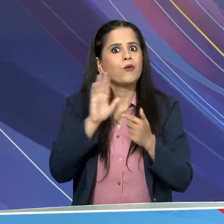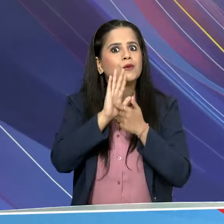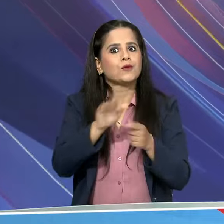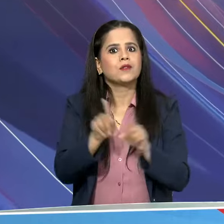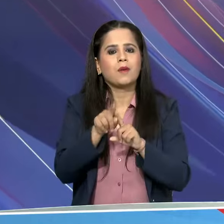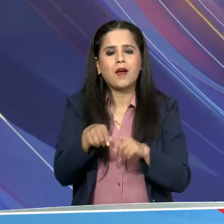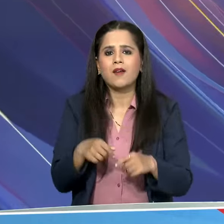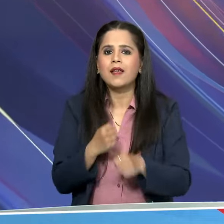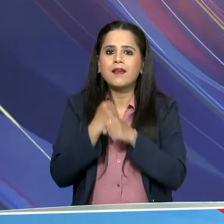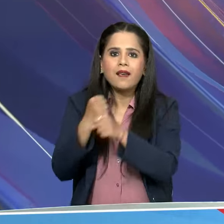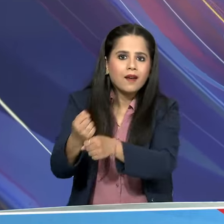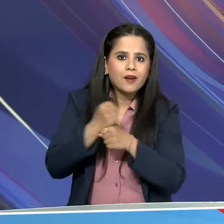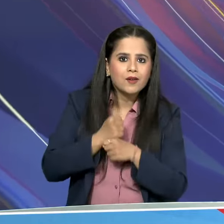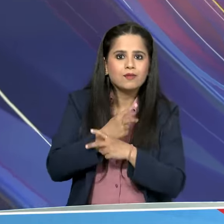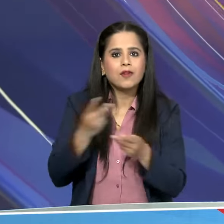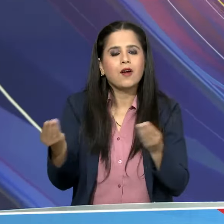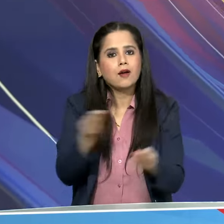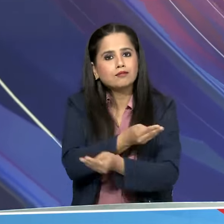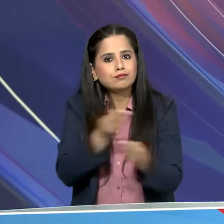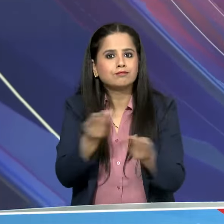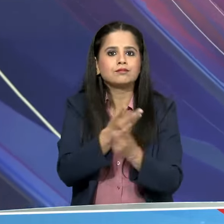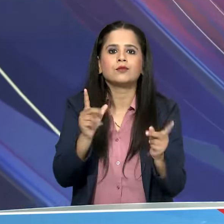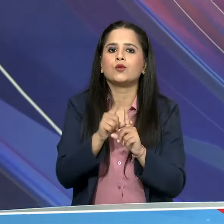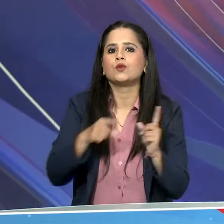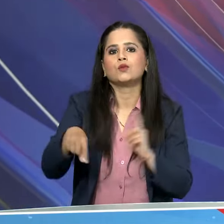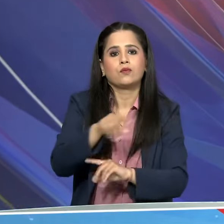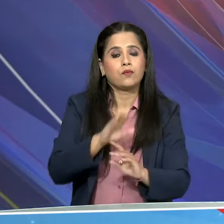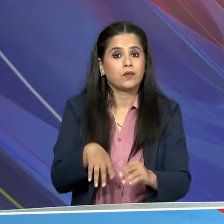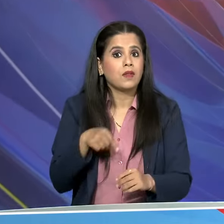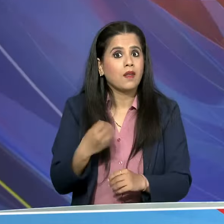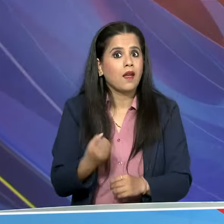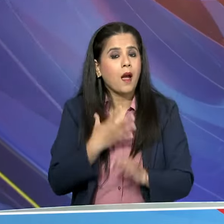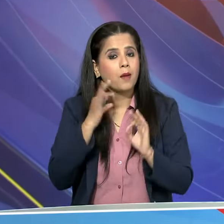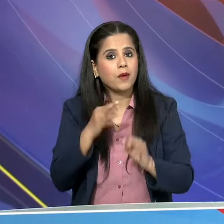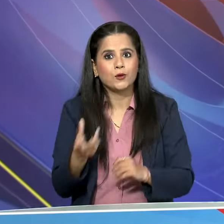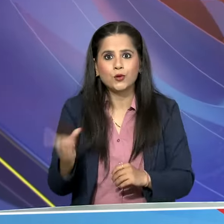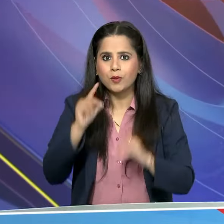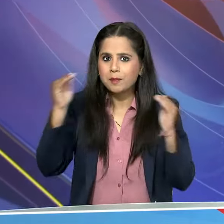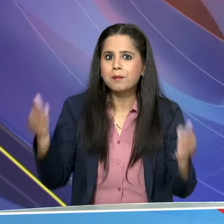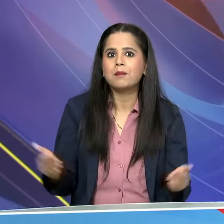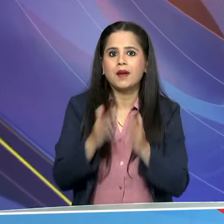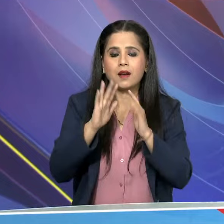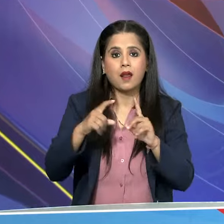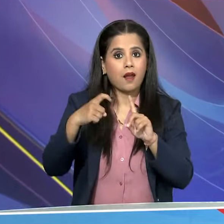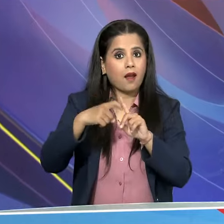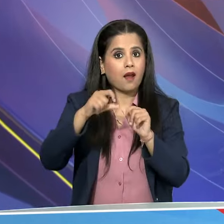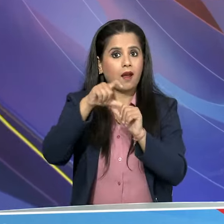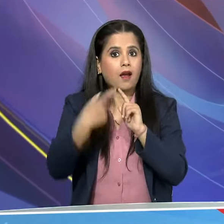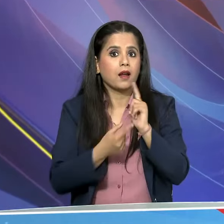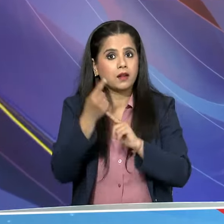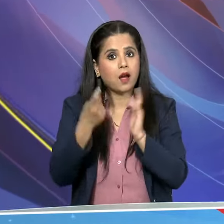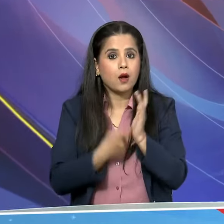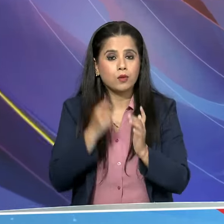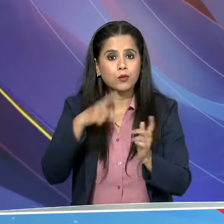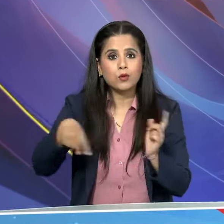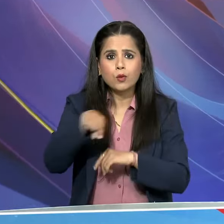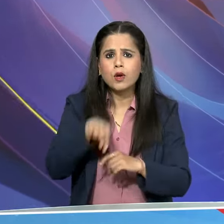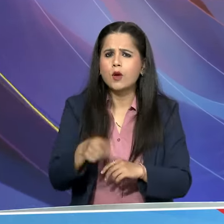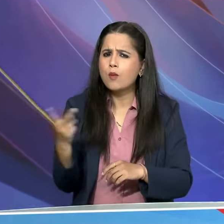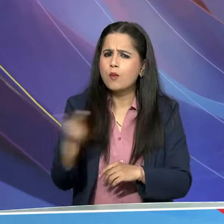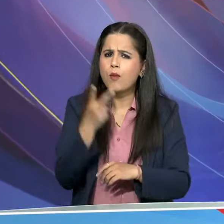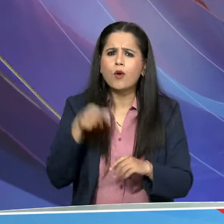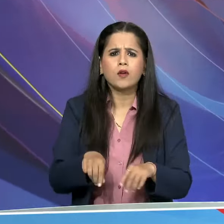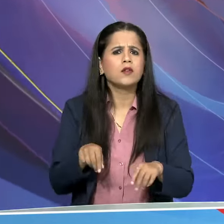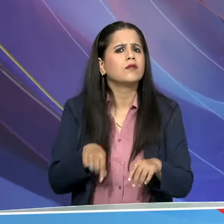उपहार का भी आदान-प्रदान किया सुखद पुनर मिलन के बाद करतारपुर पर शासन ने दोनों